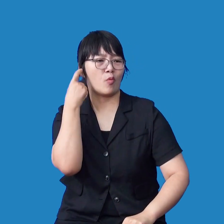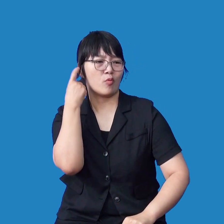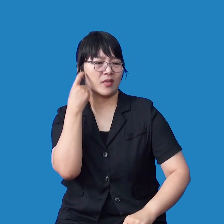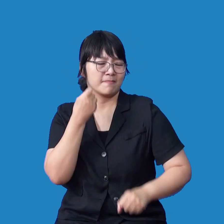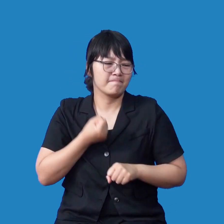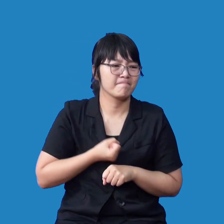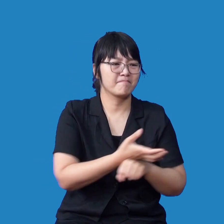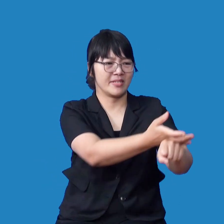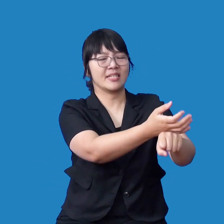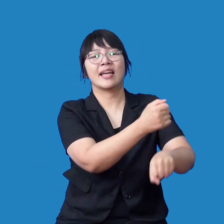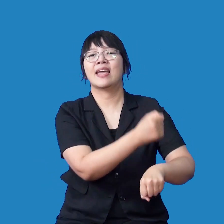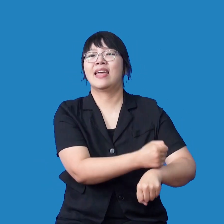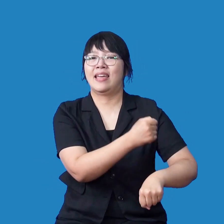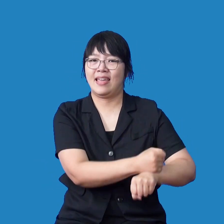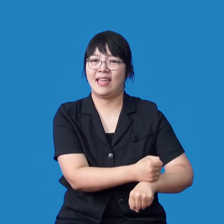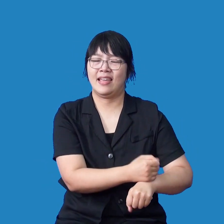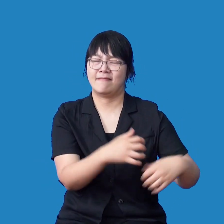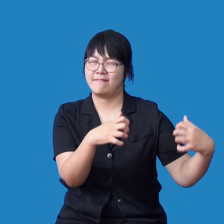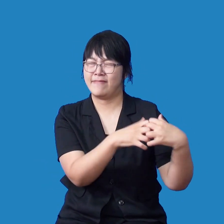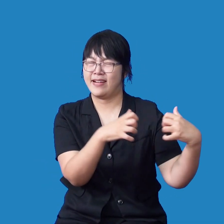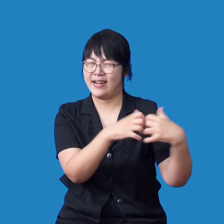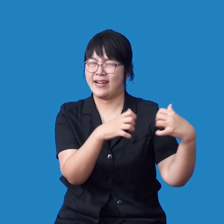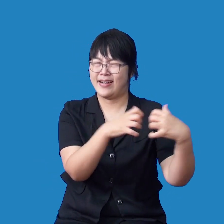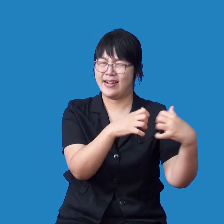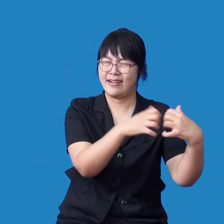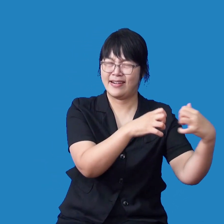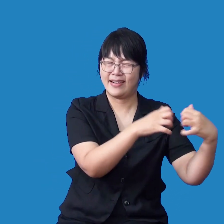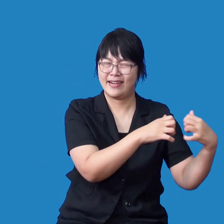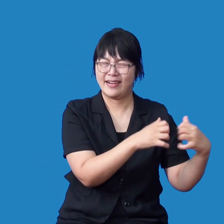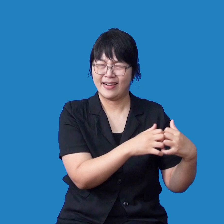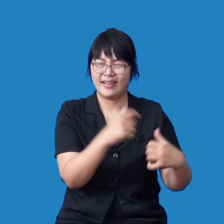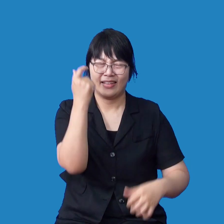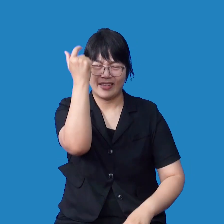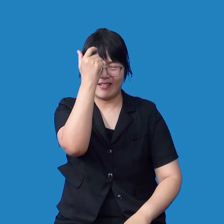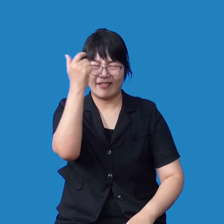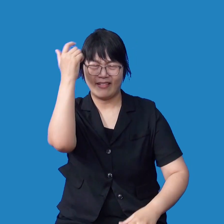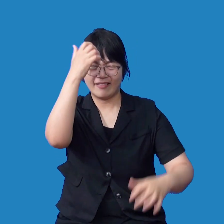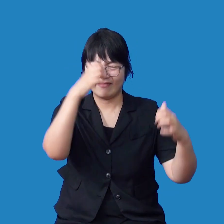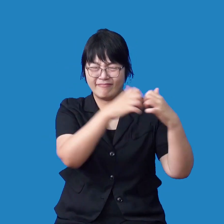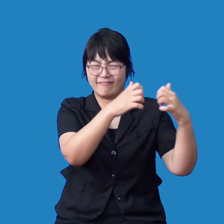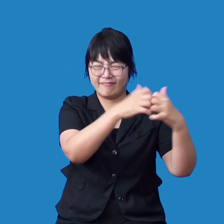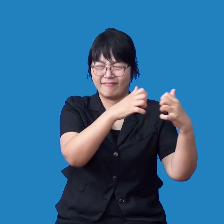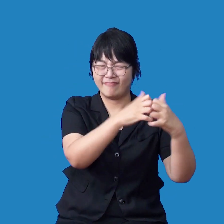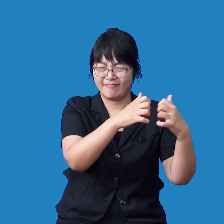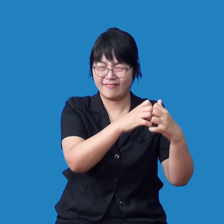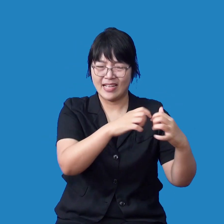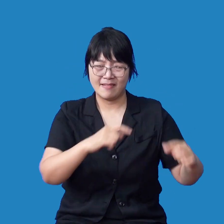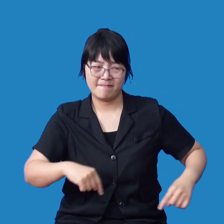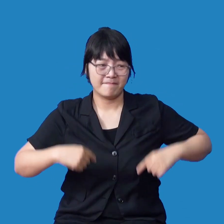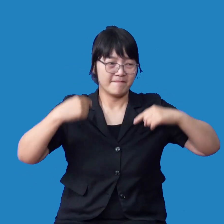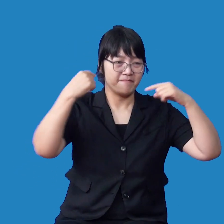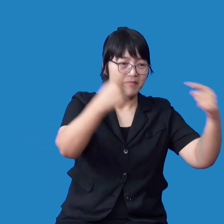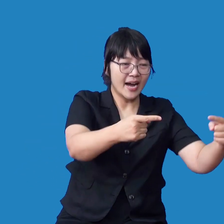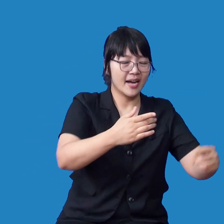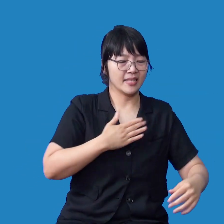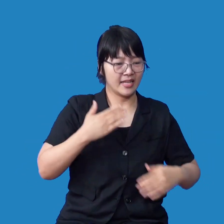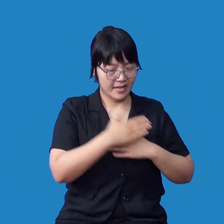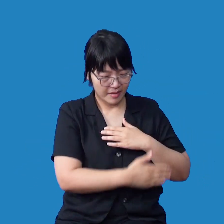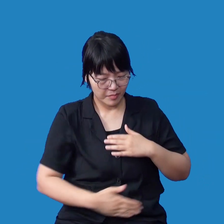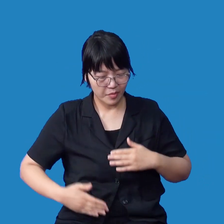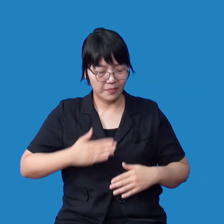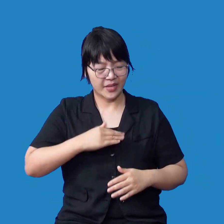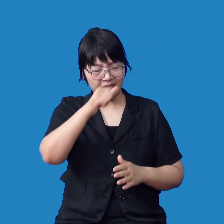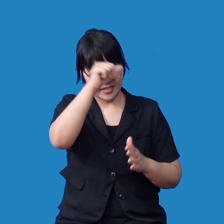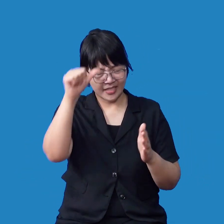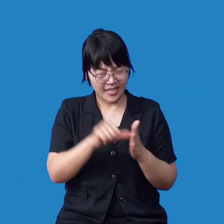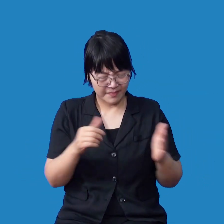이 위대한 전장, 이 종말론적 영적 전장에 나아가서 우리의 삶을 드리는,